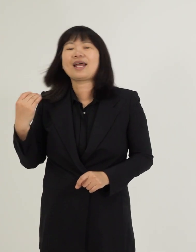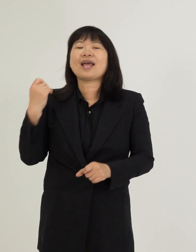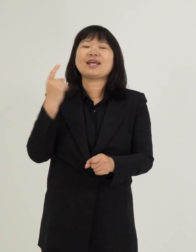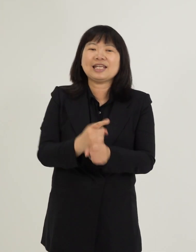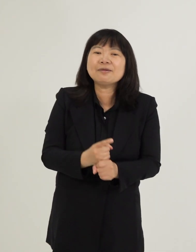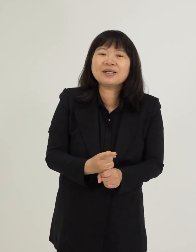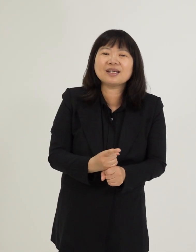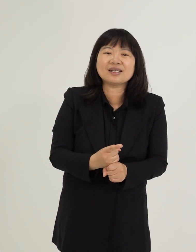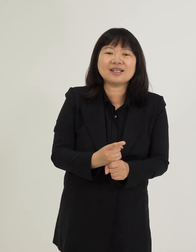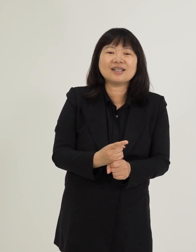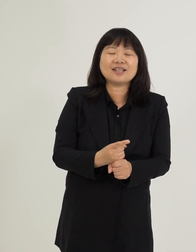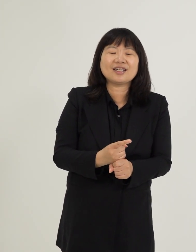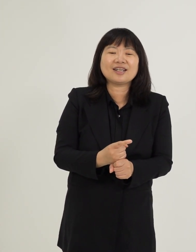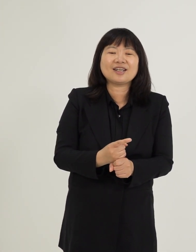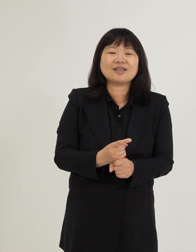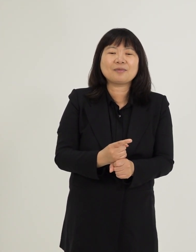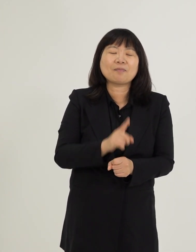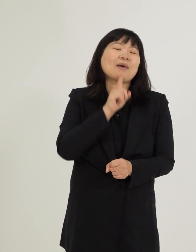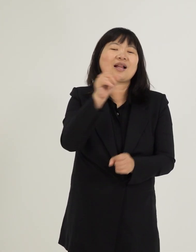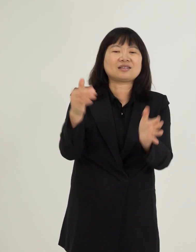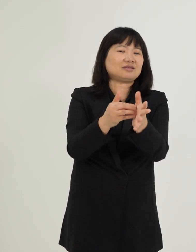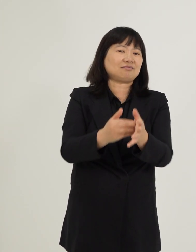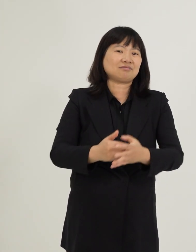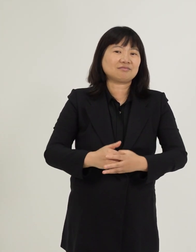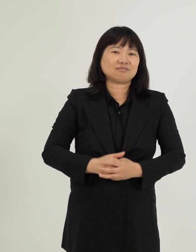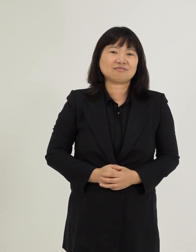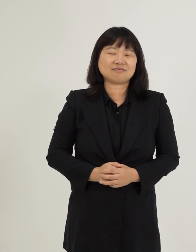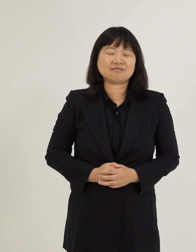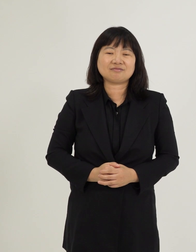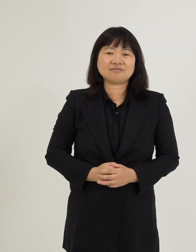선지자가 예언한 겁니다. 그런데